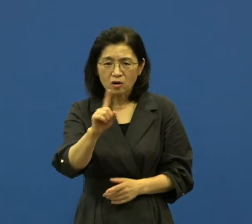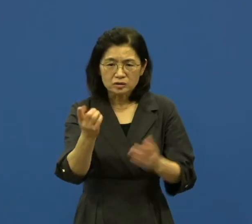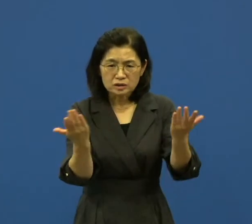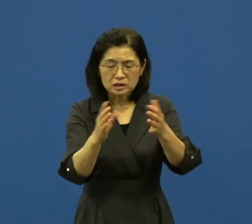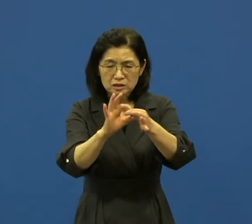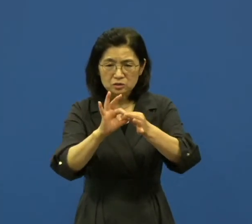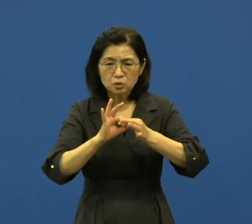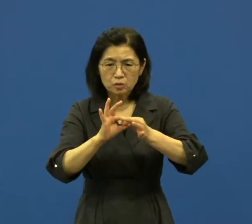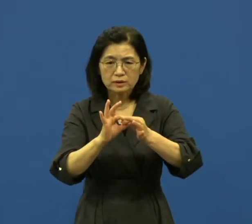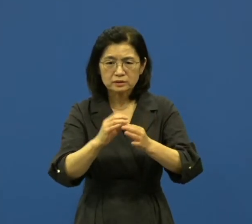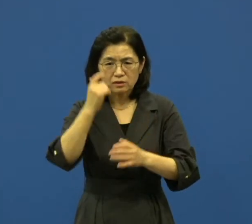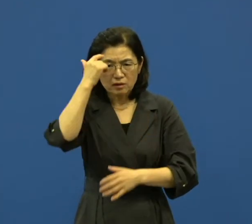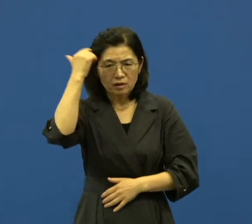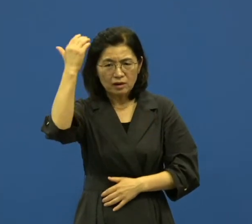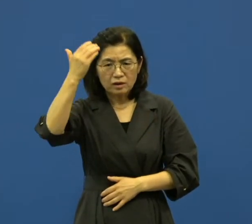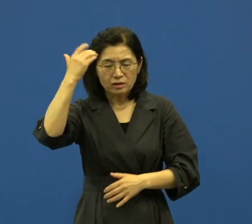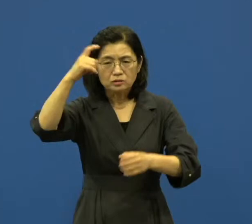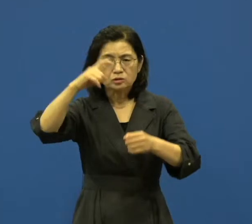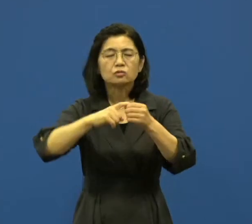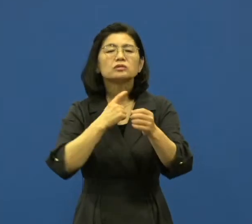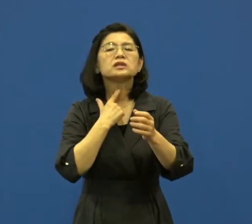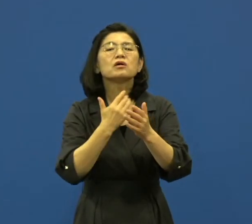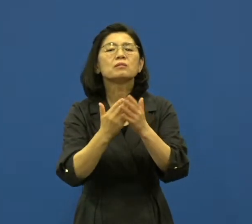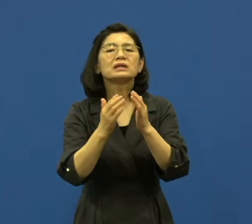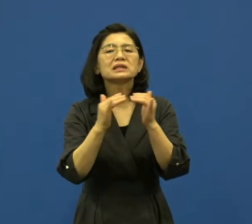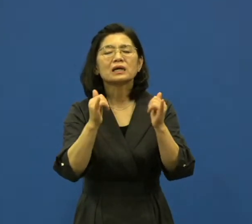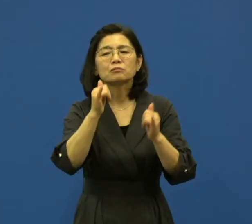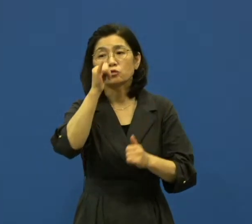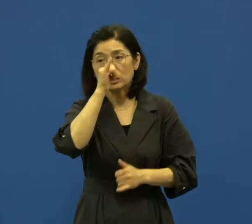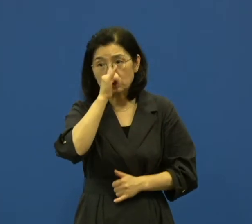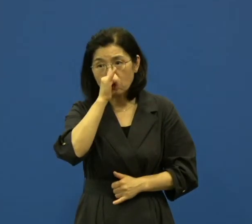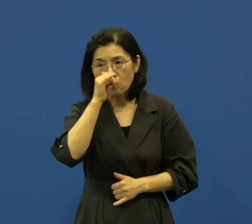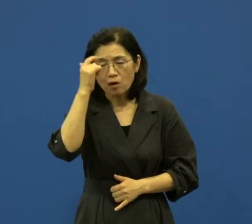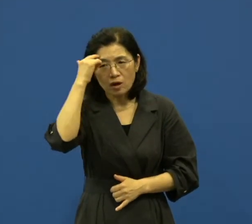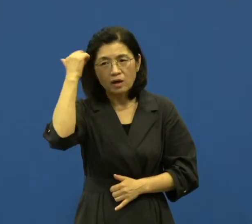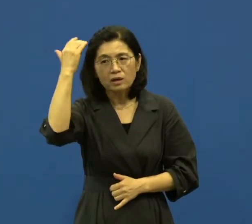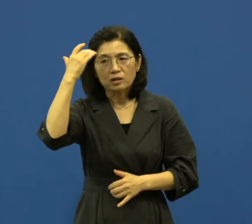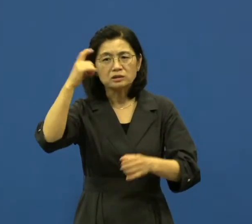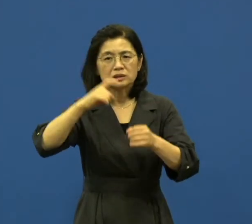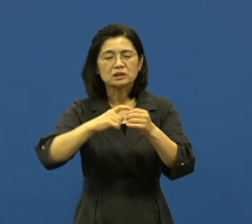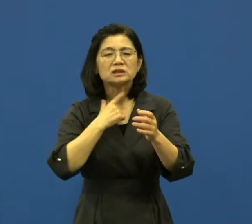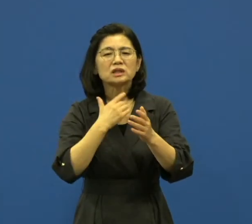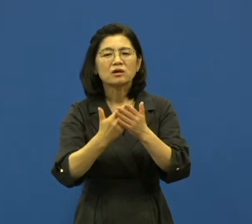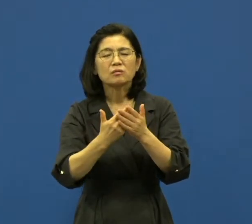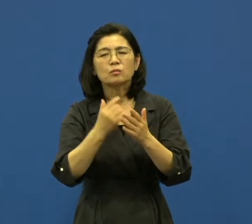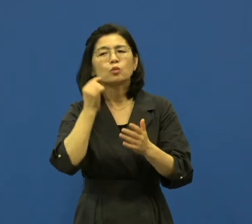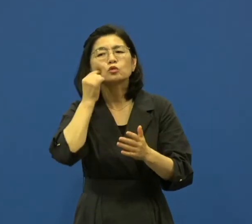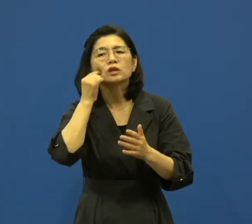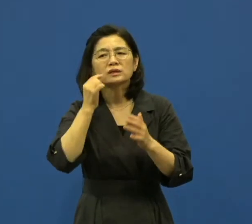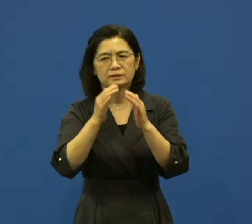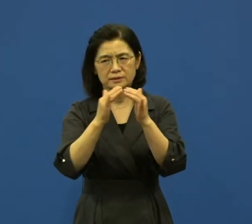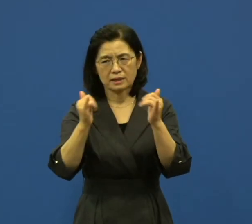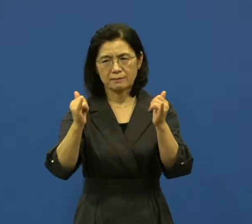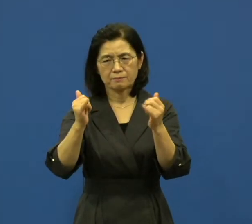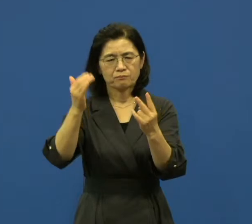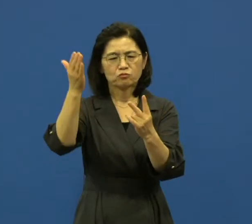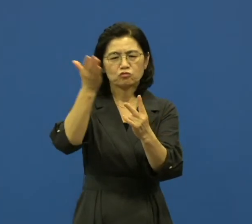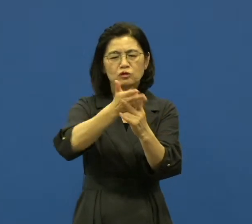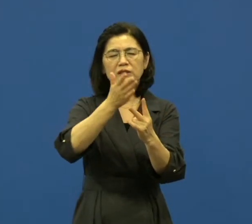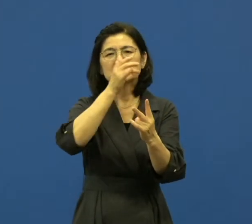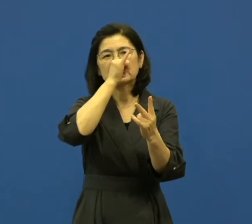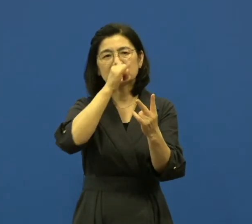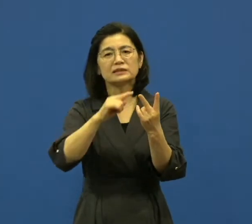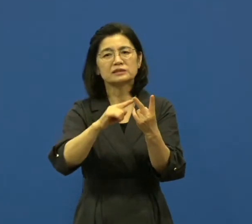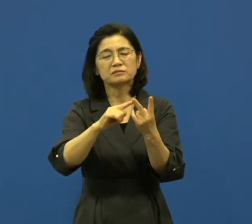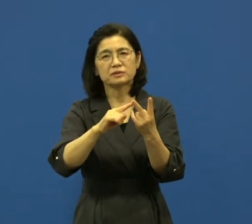그 사건만 체험하고 끝나는 사람이 있어요. 어떤 사람은 그 사건을 통하여 영의 세계를 경험하는 사람이